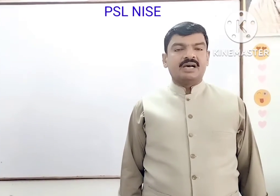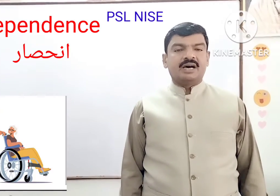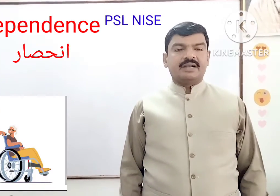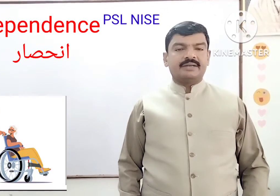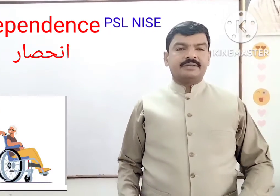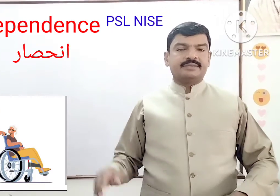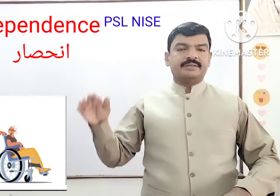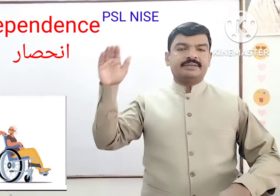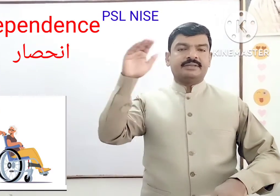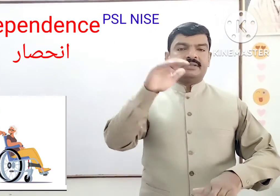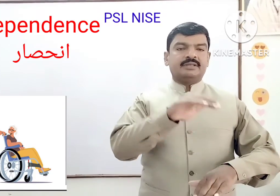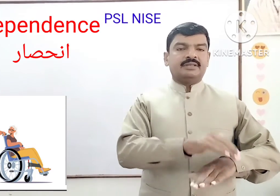इन्हसार,